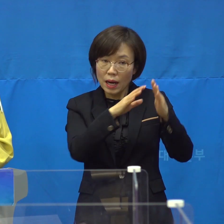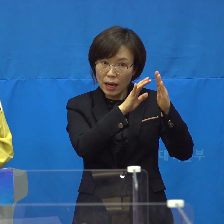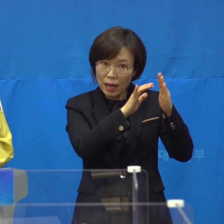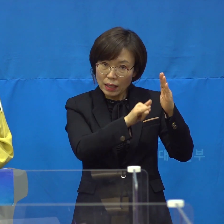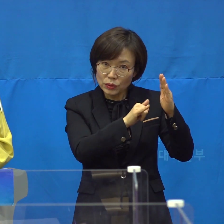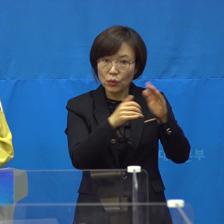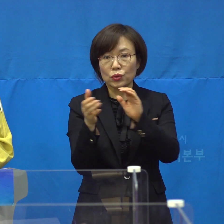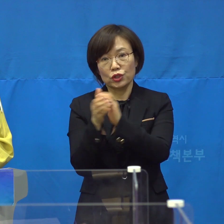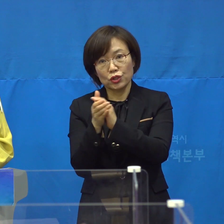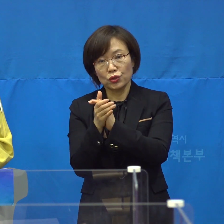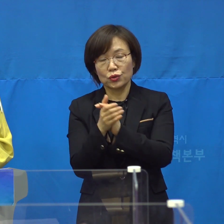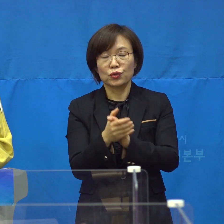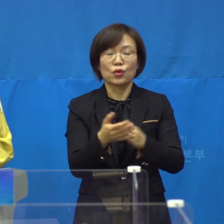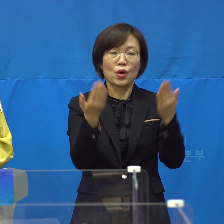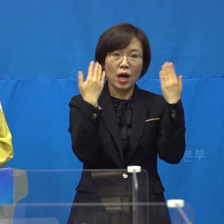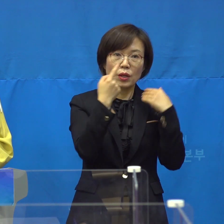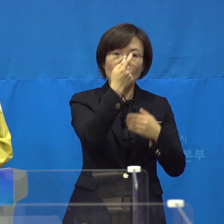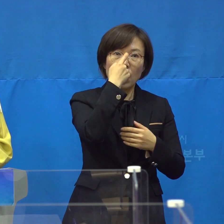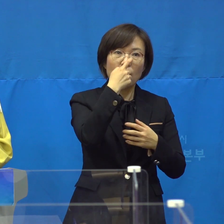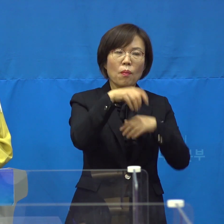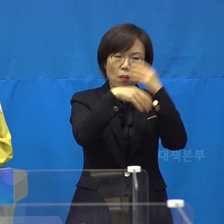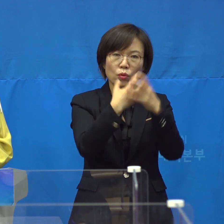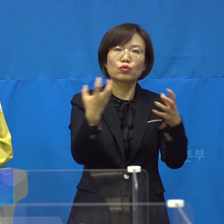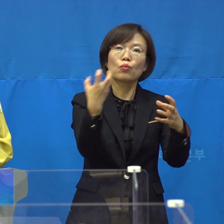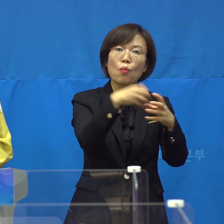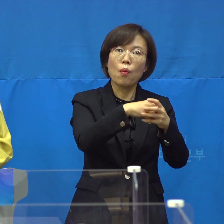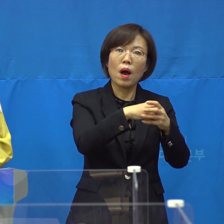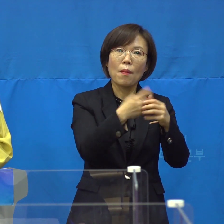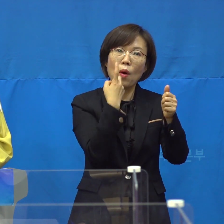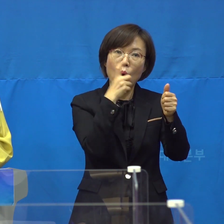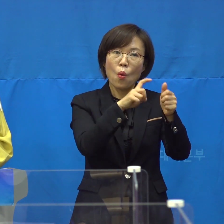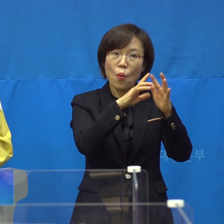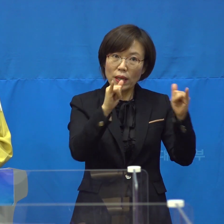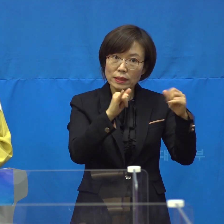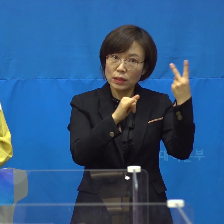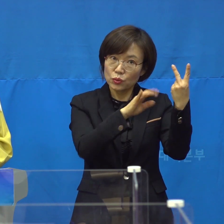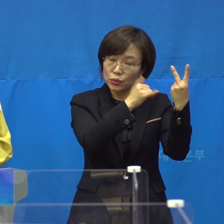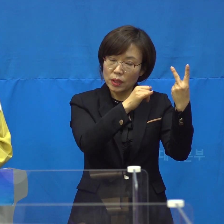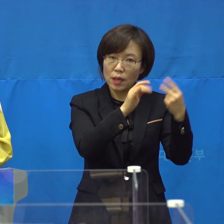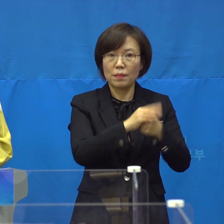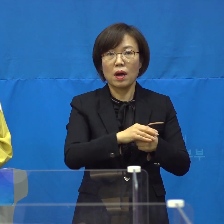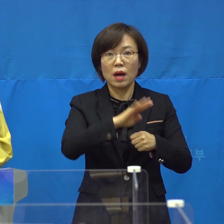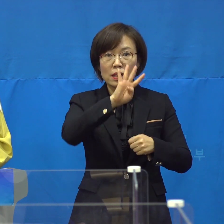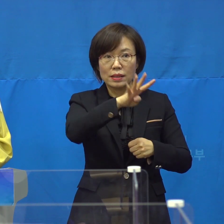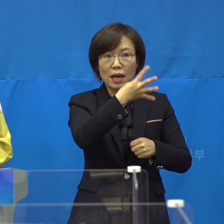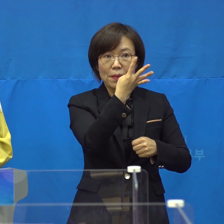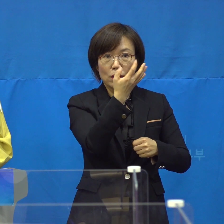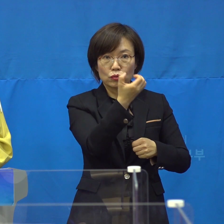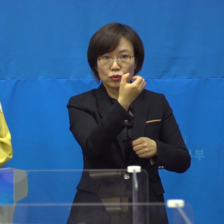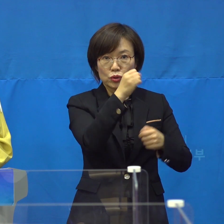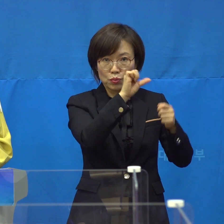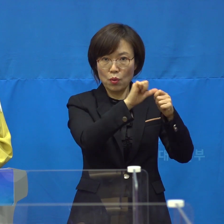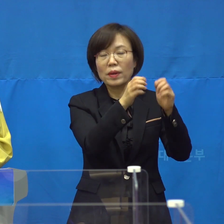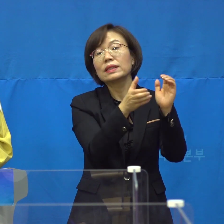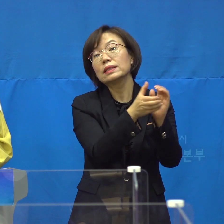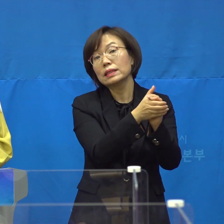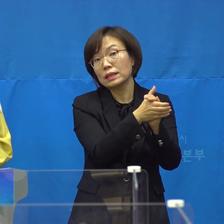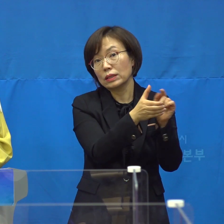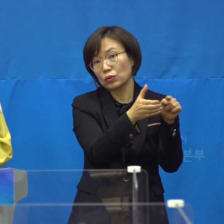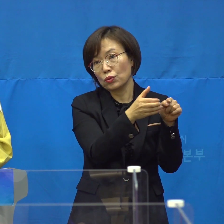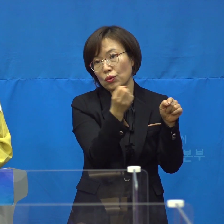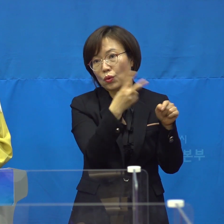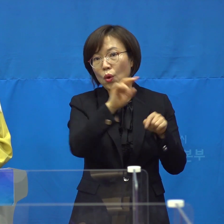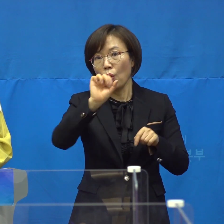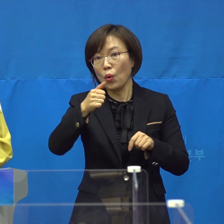가족과 친구, 학교, 학원이 포함되어 있고 양성 2명은 울산 495번 친구, 그